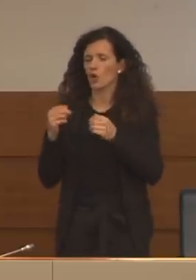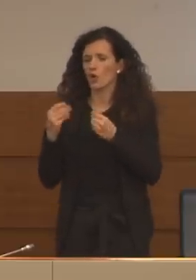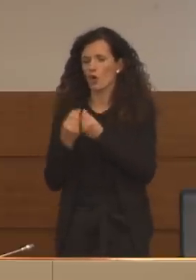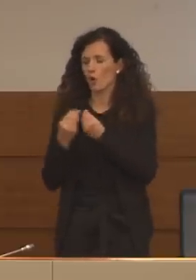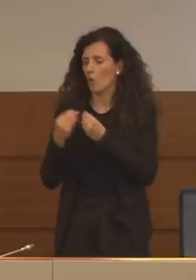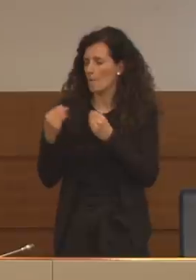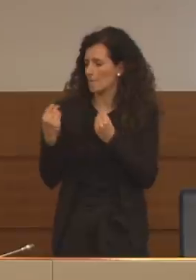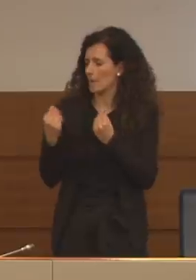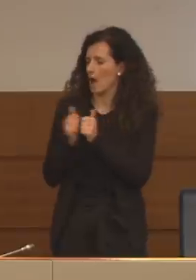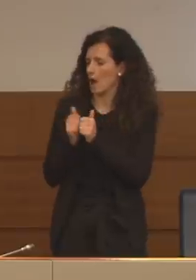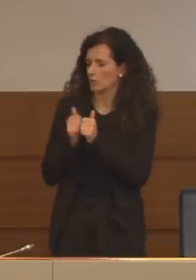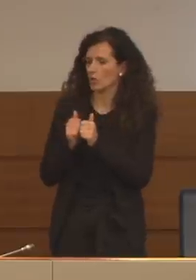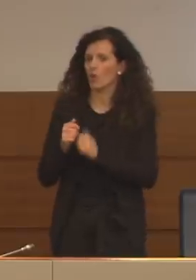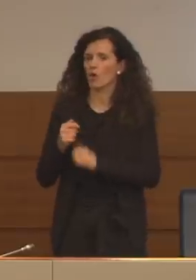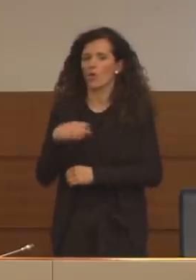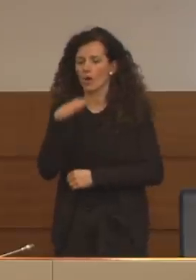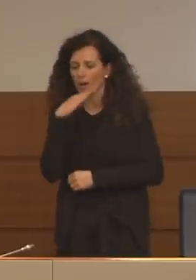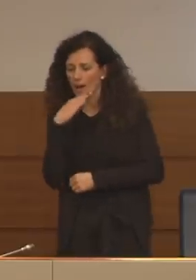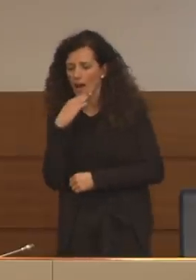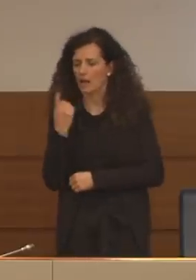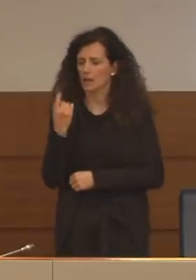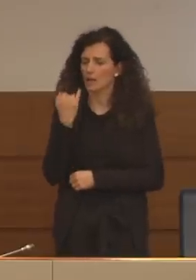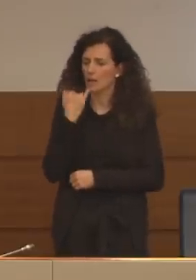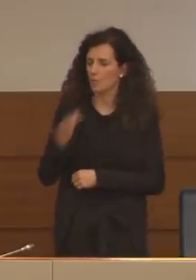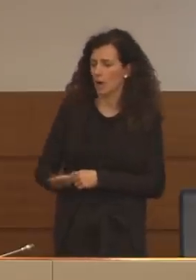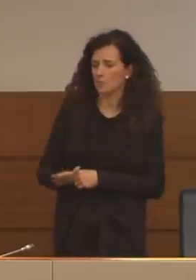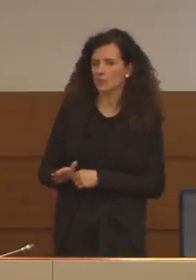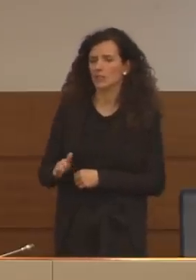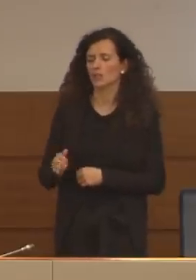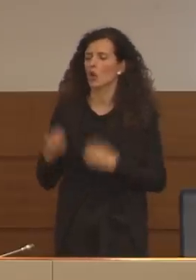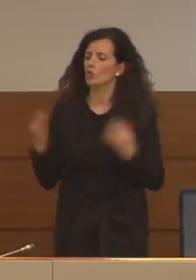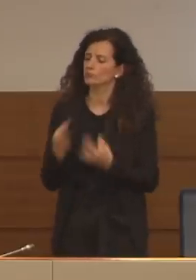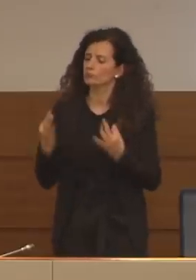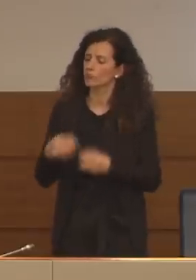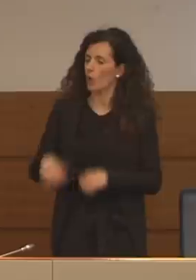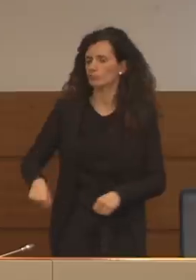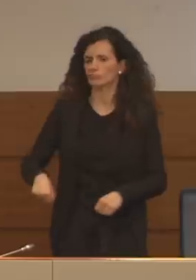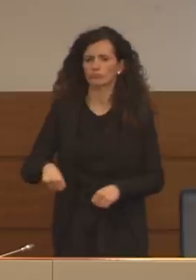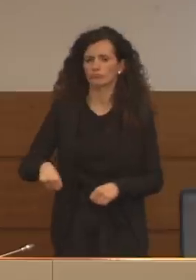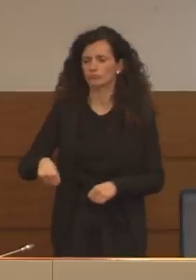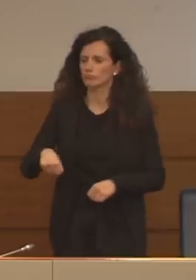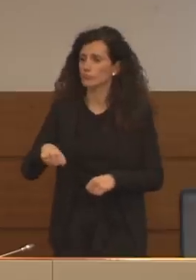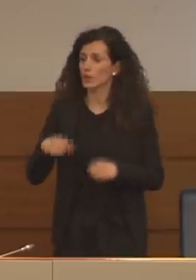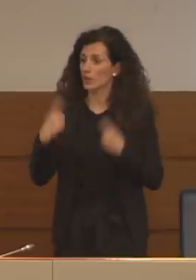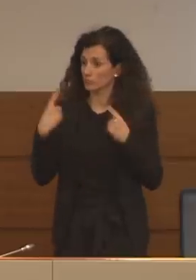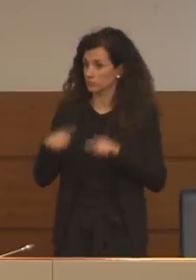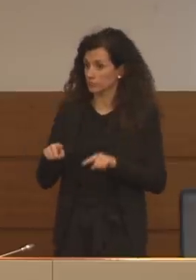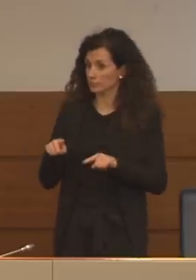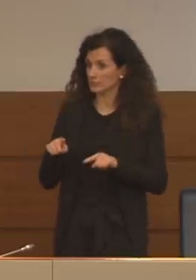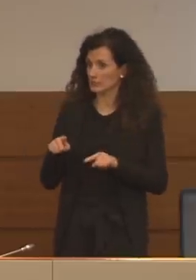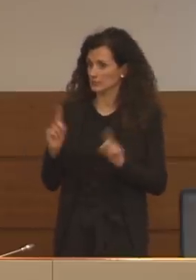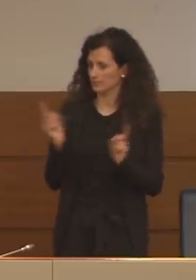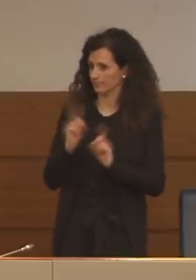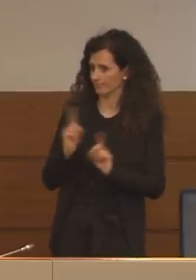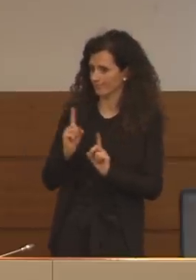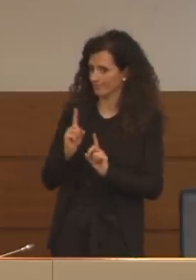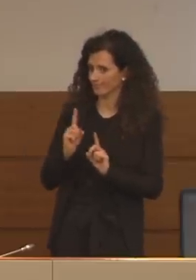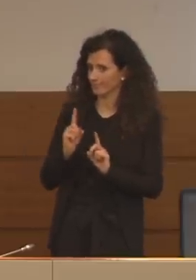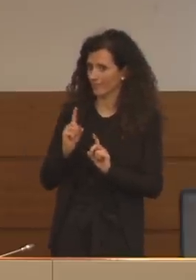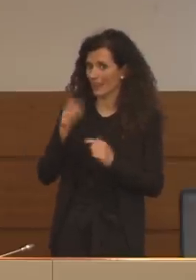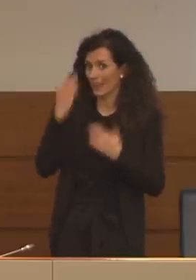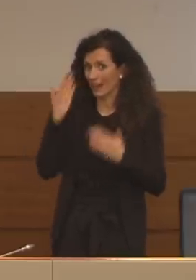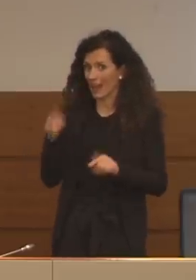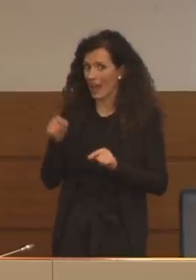cane o un bambino cioè portare a spasso qualcuno è diventato un reato perché io